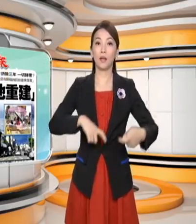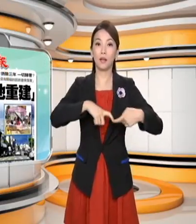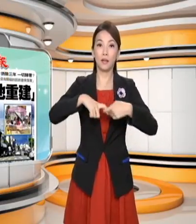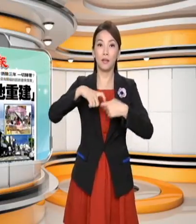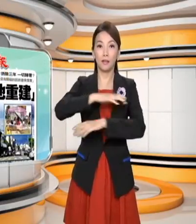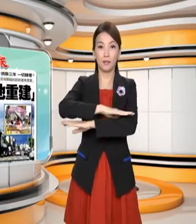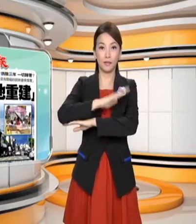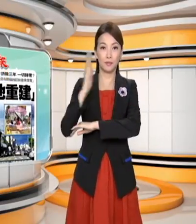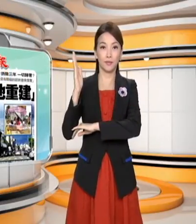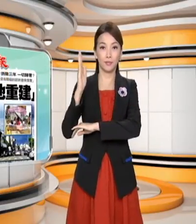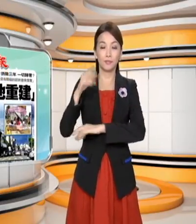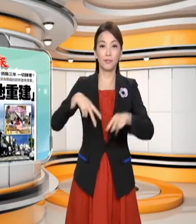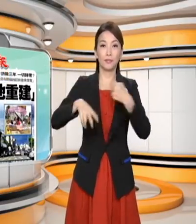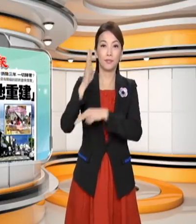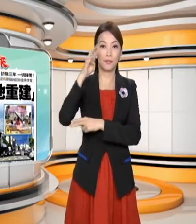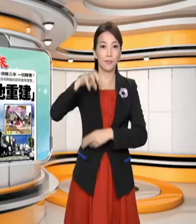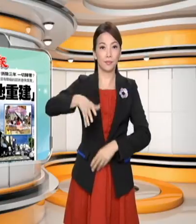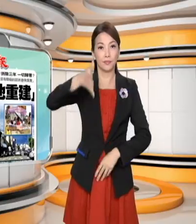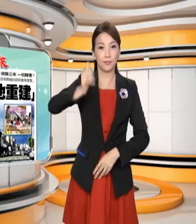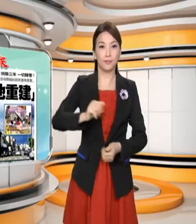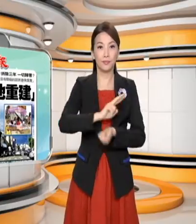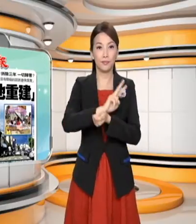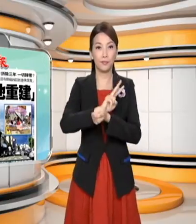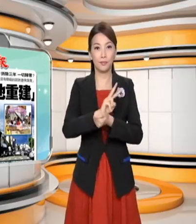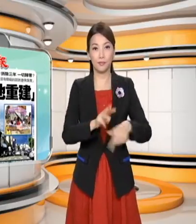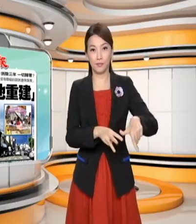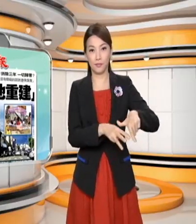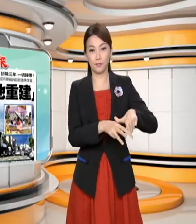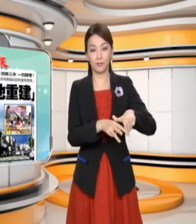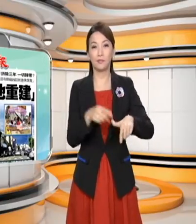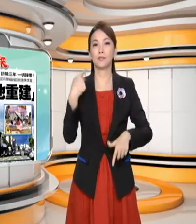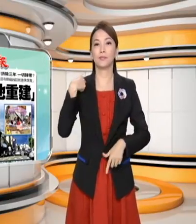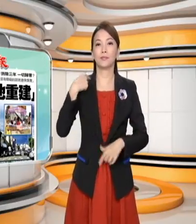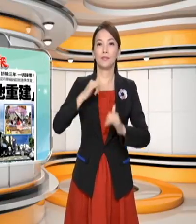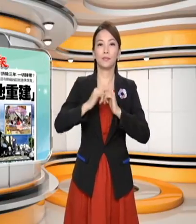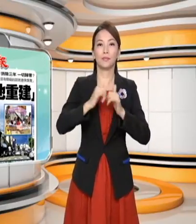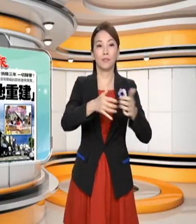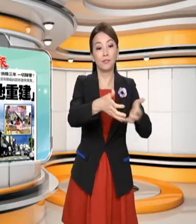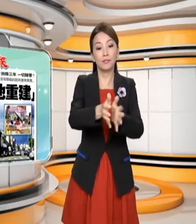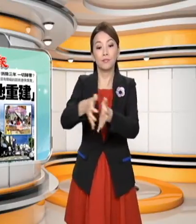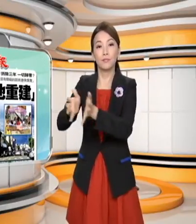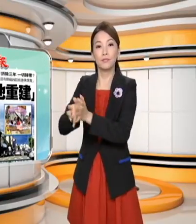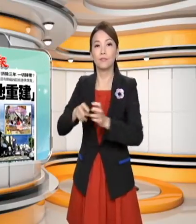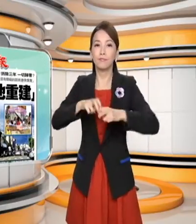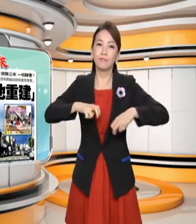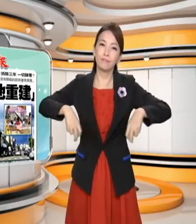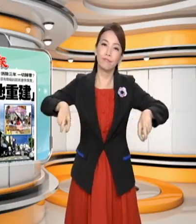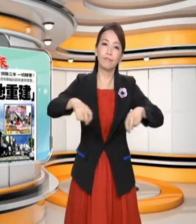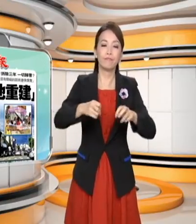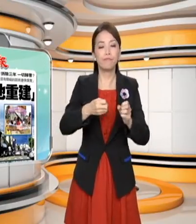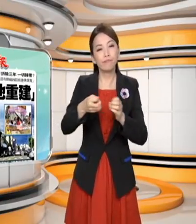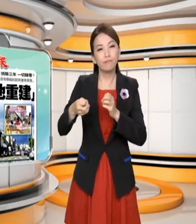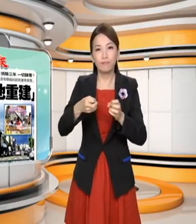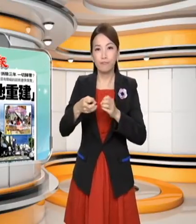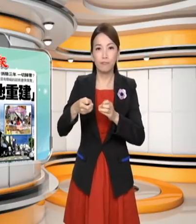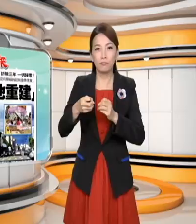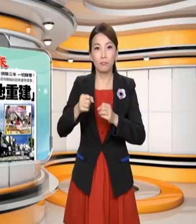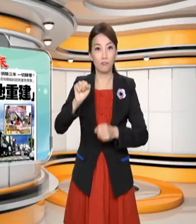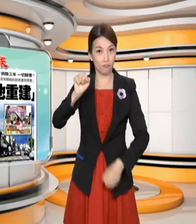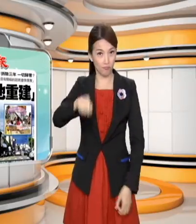而联合报则是报道，行政院长林权昨天和社会团体座谈的时候，承诺